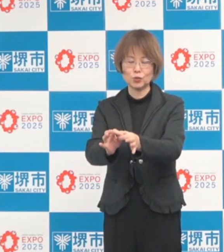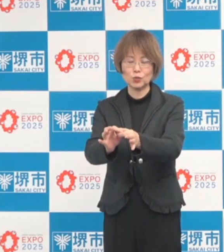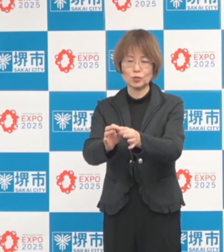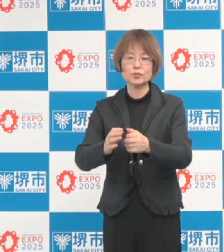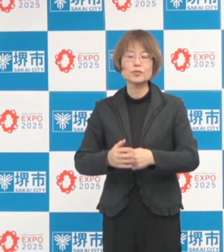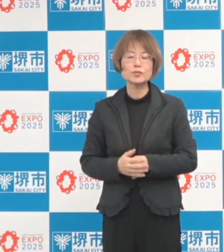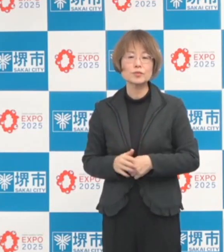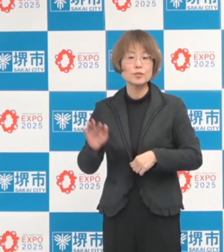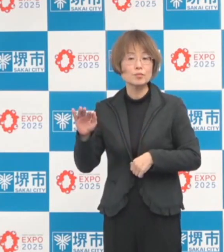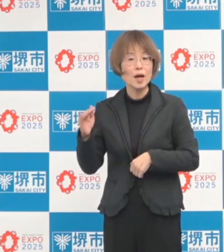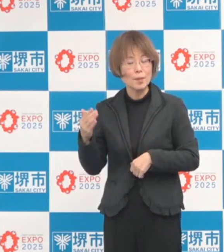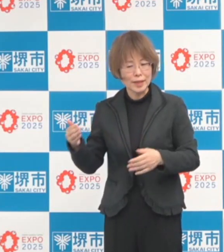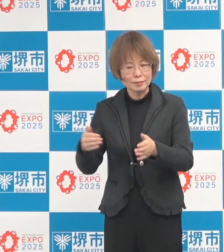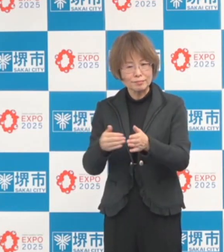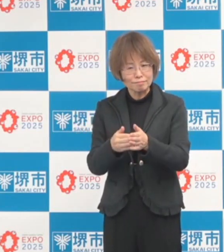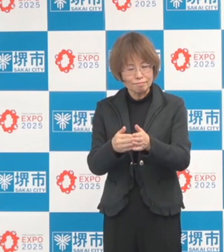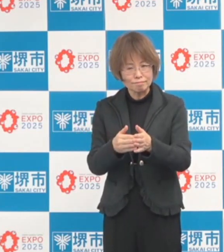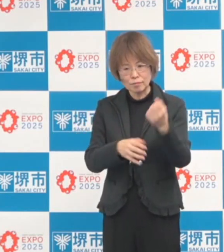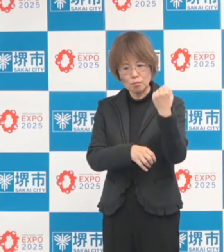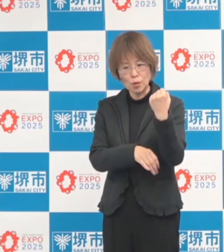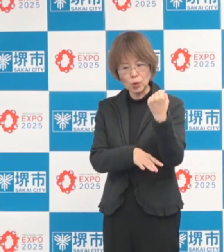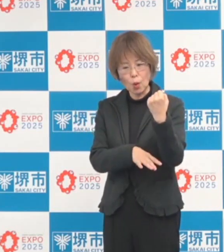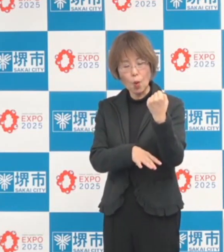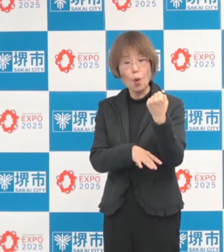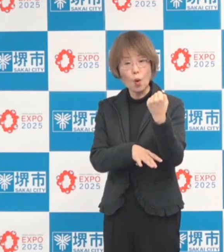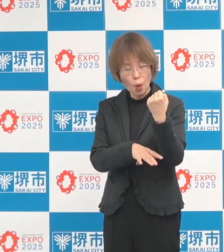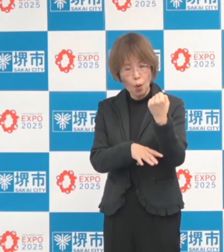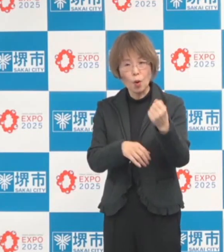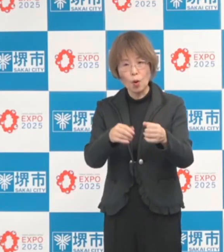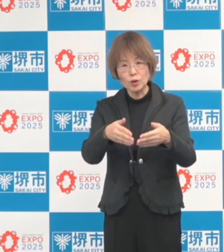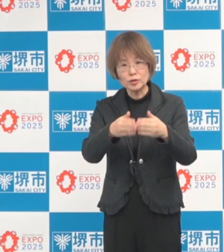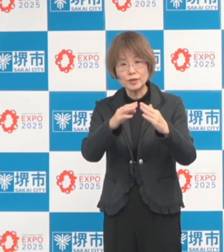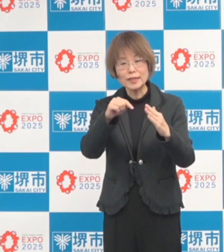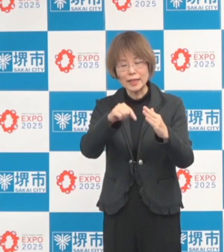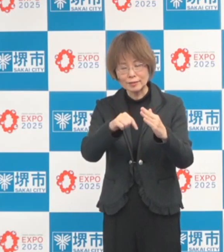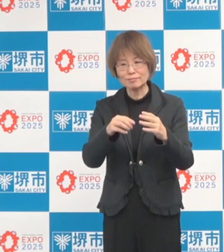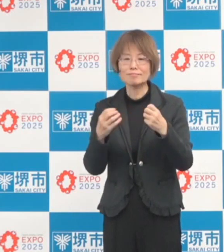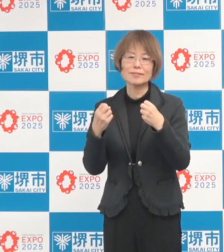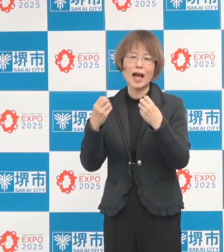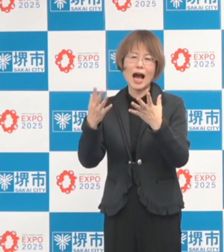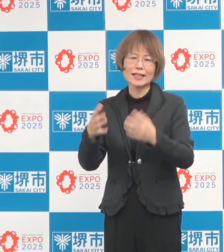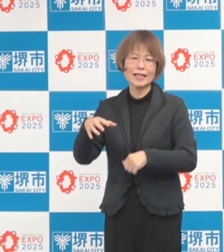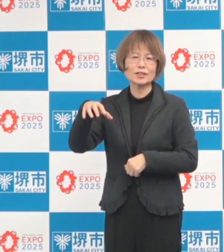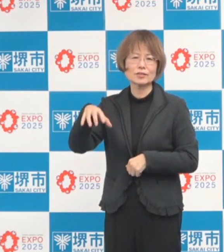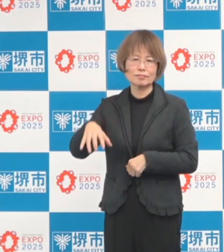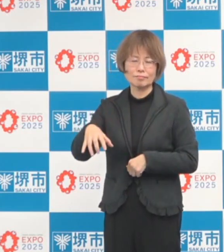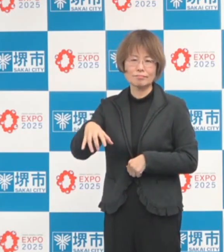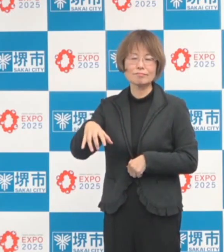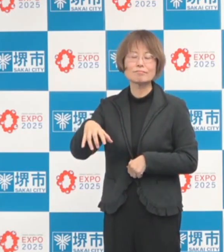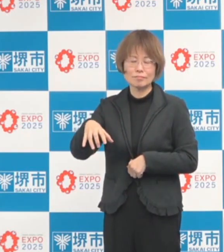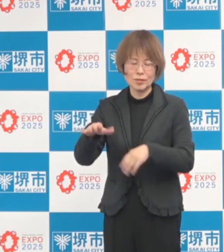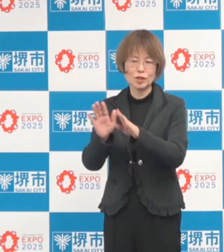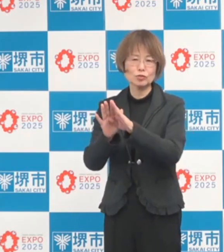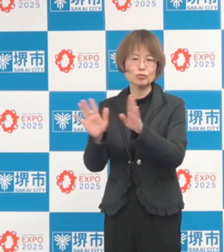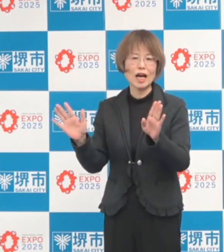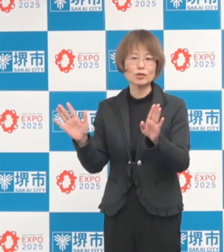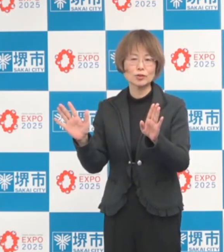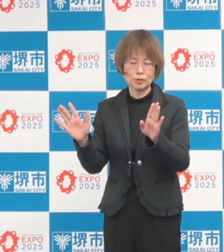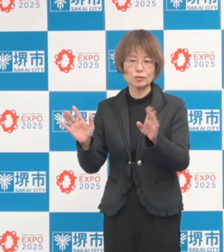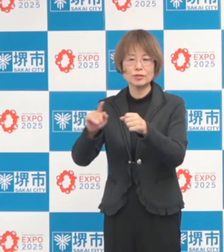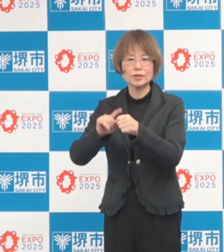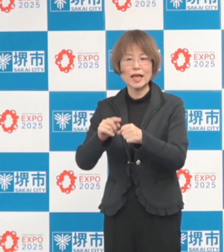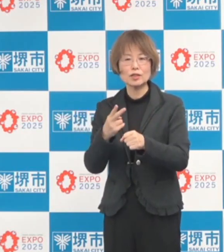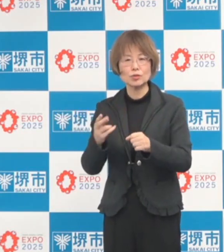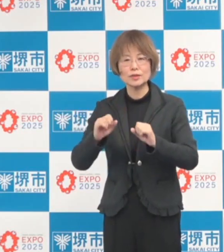が、これまで築いてきた土台をもととしまして、新たなステージに歩みを進めるための年度とした